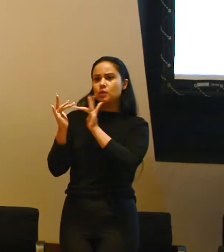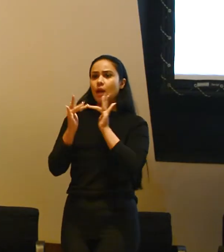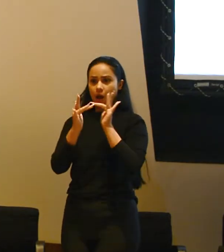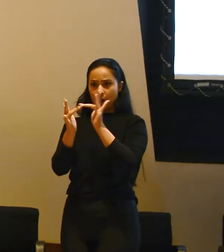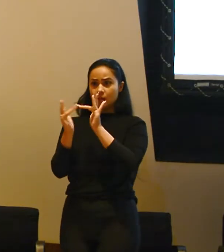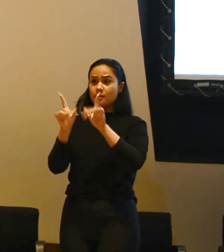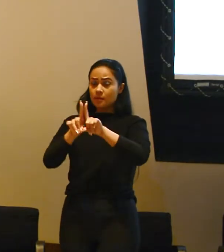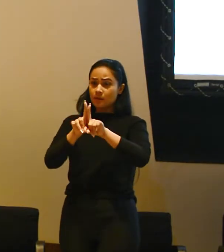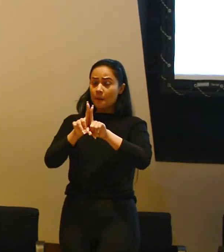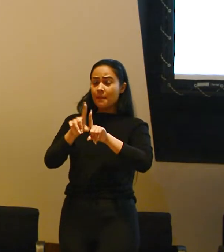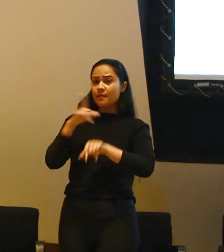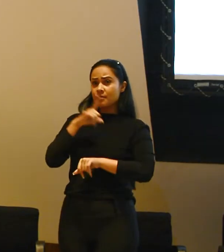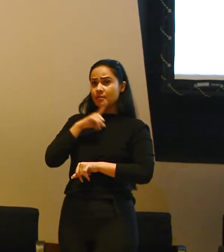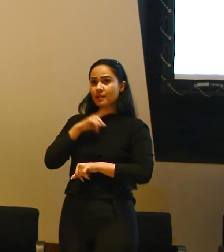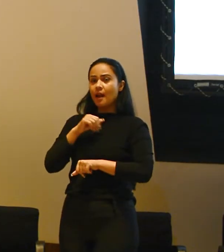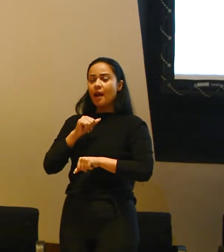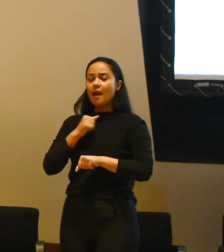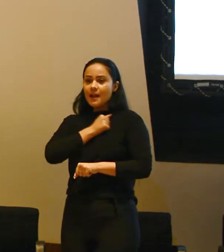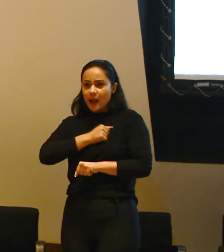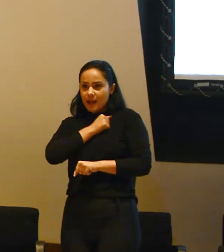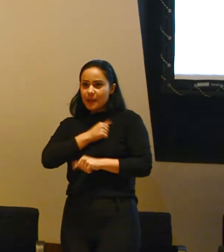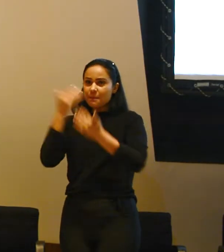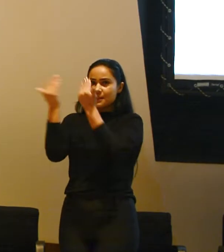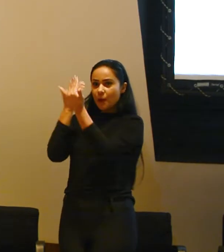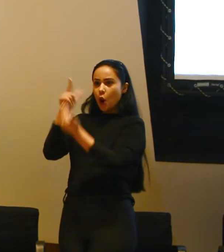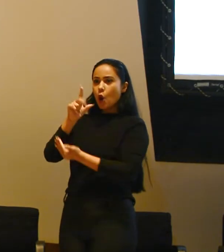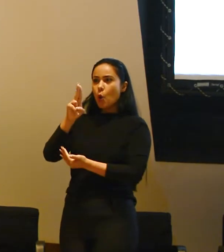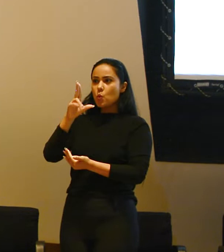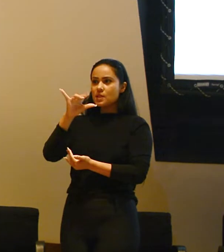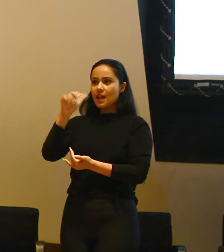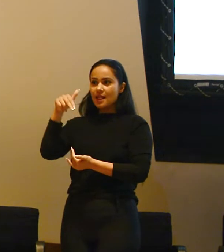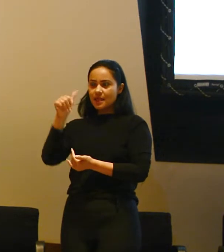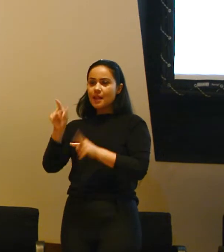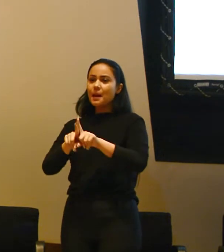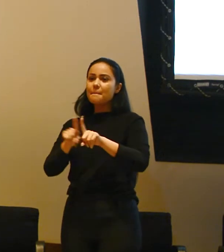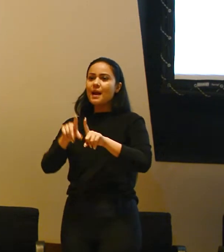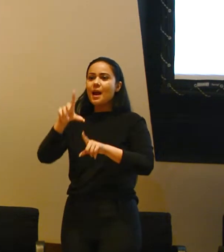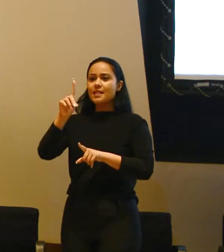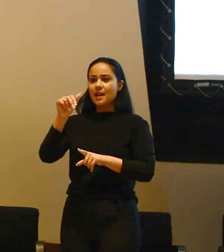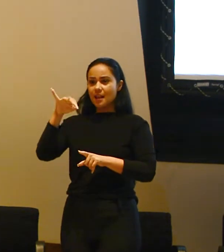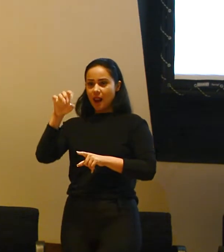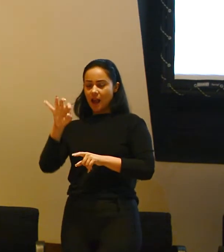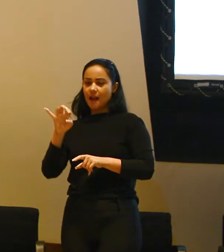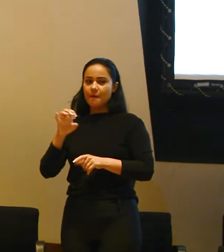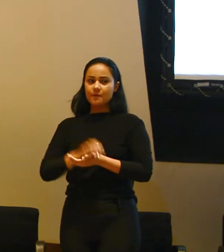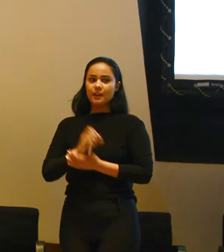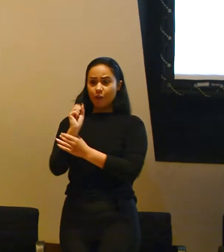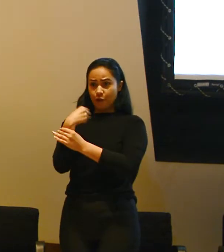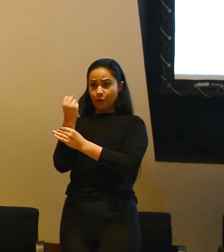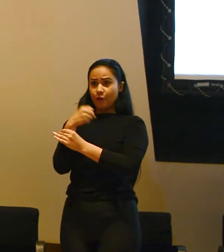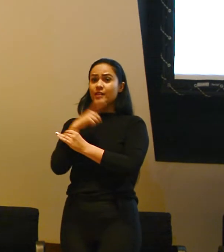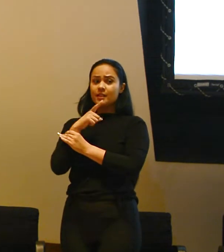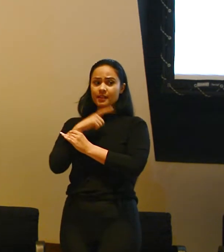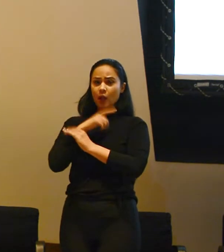E temos também a nossa querida psicóloga Luciana e temos também a Daniele na fisioterapia. Então, o nosso time é um time